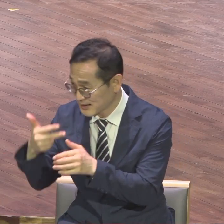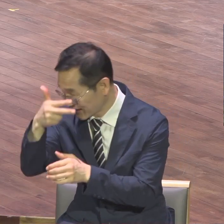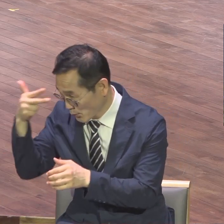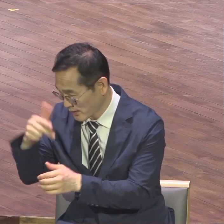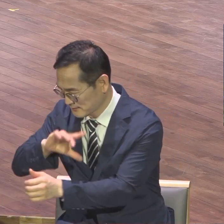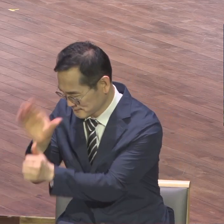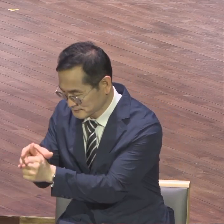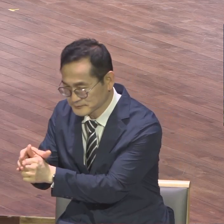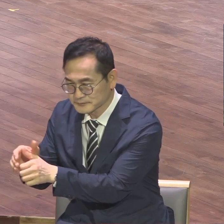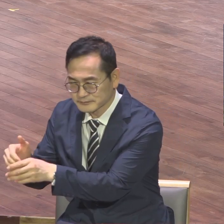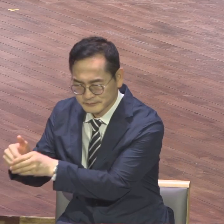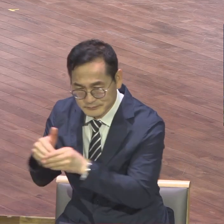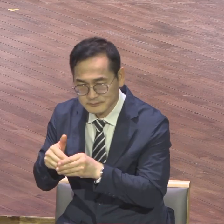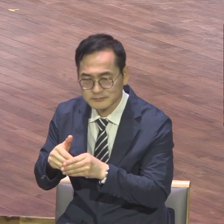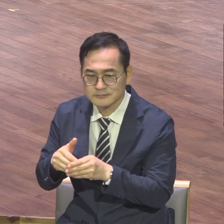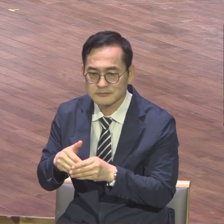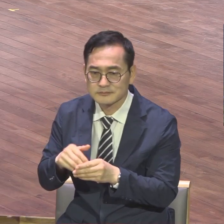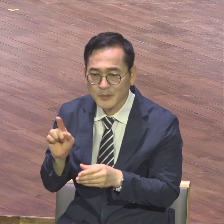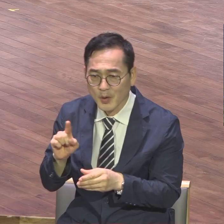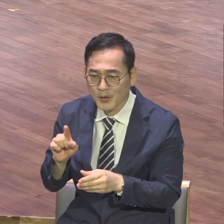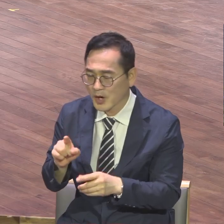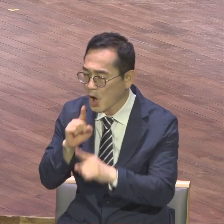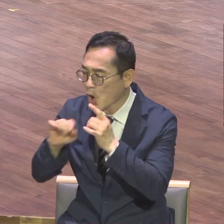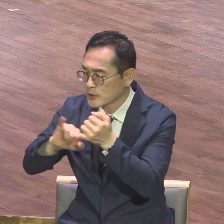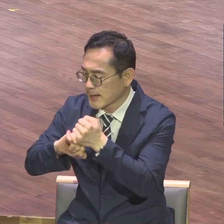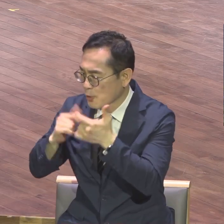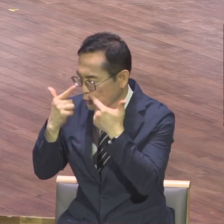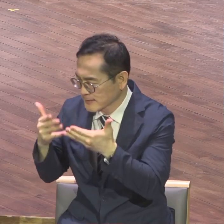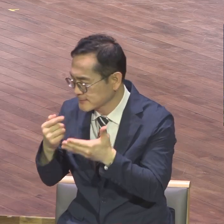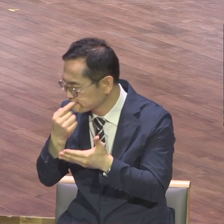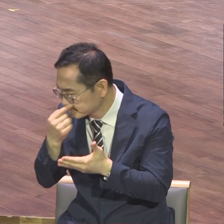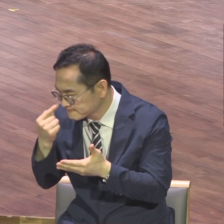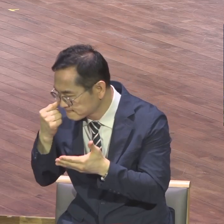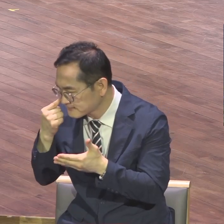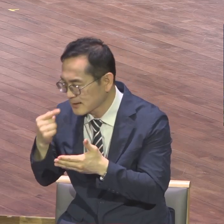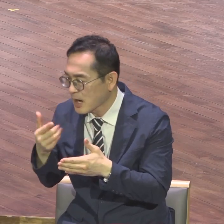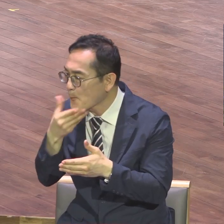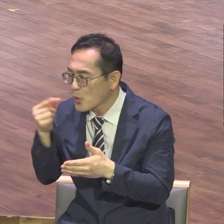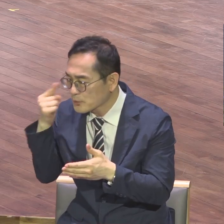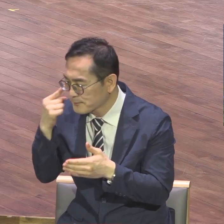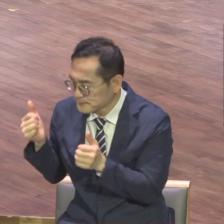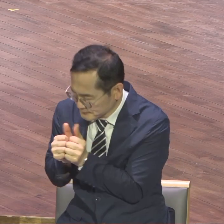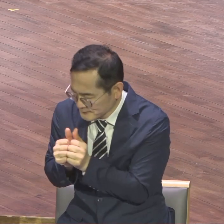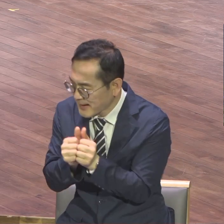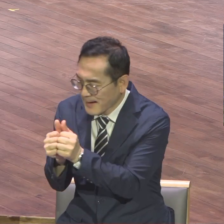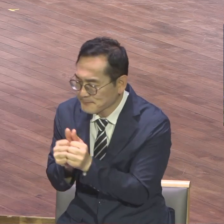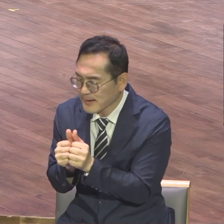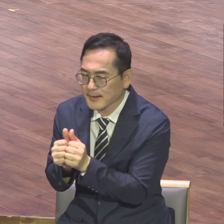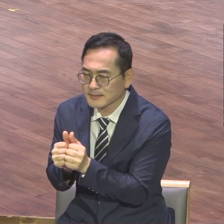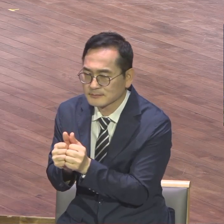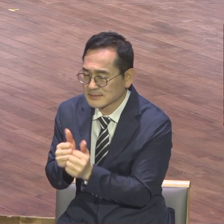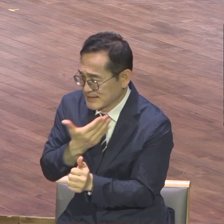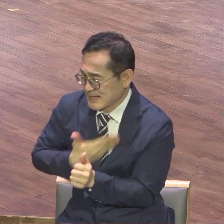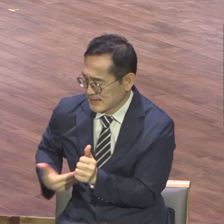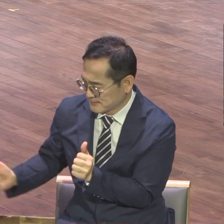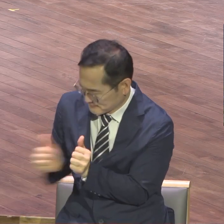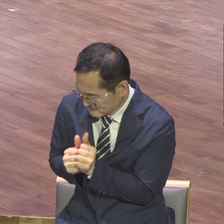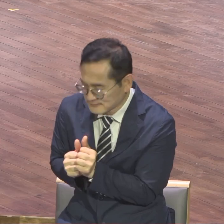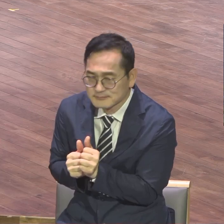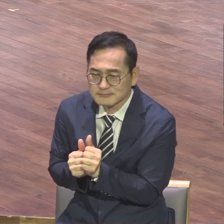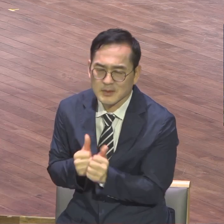디모데에게 확실하게 언약이 전달되고 복음의 동역자로 삼기 위함이었어요. 사실